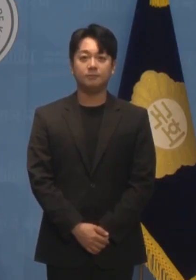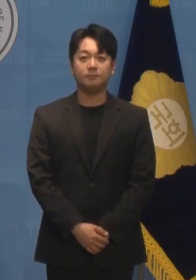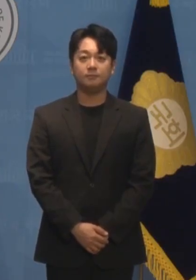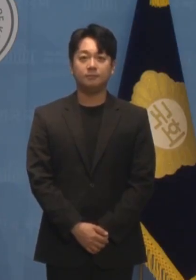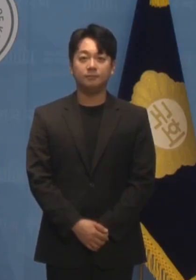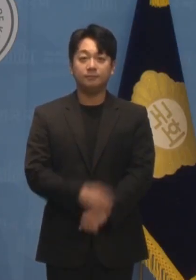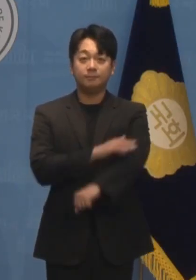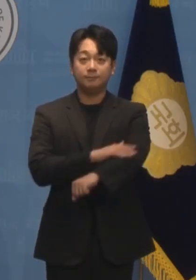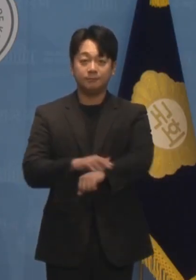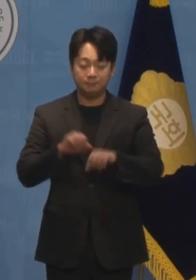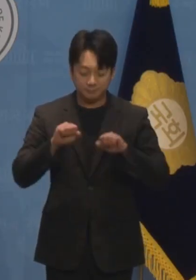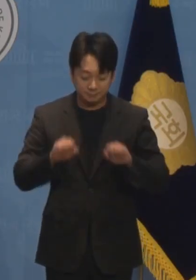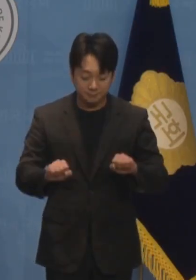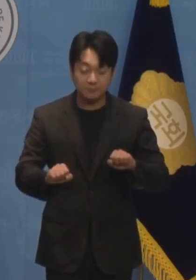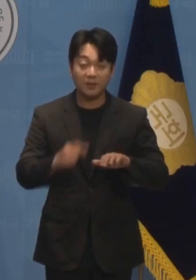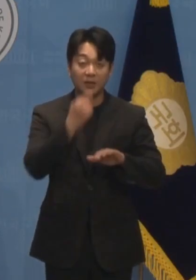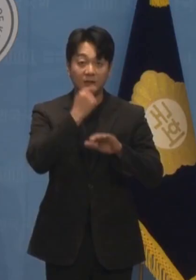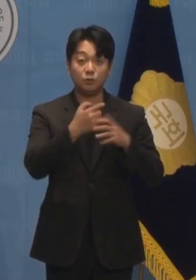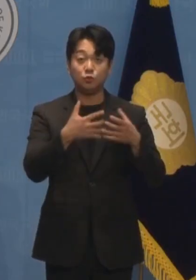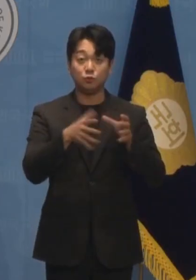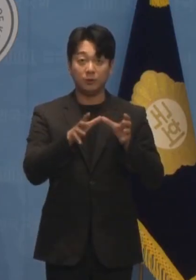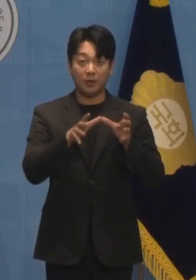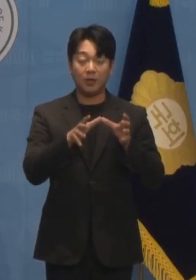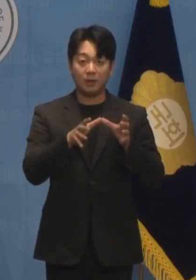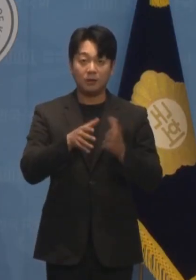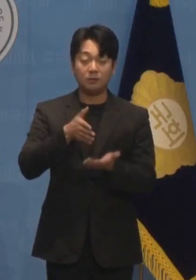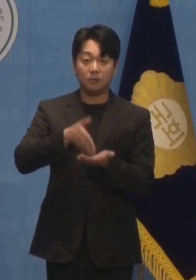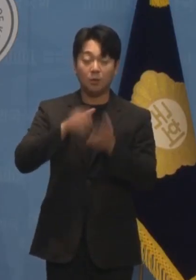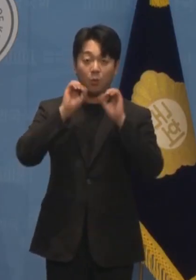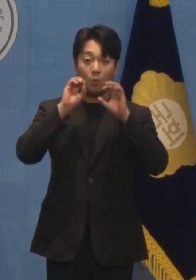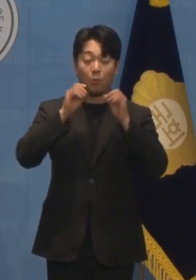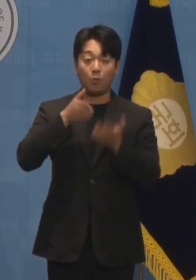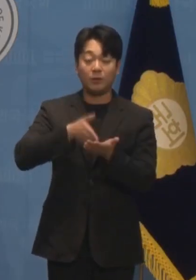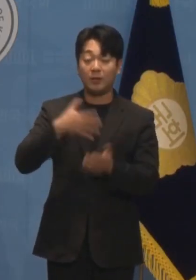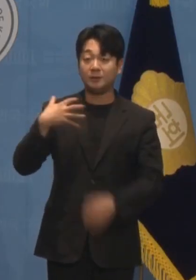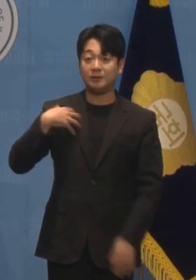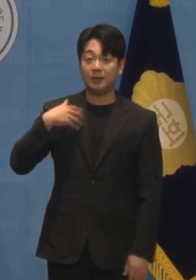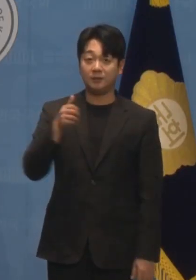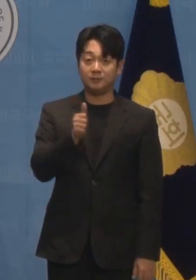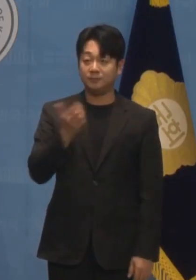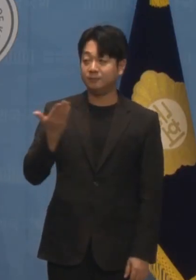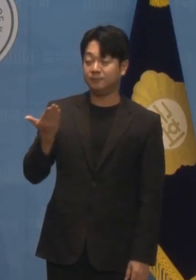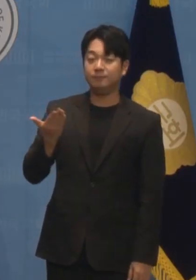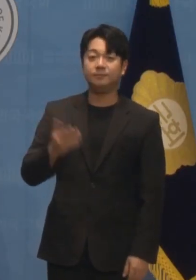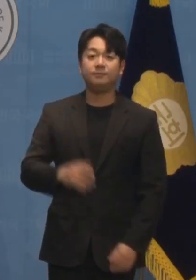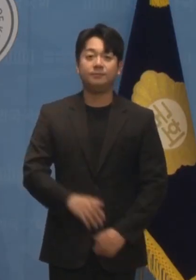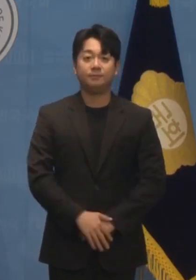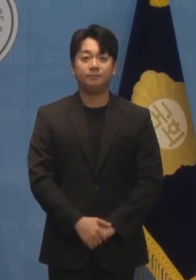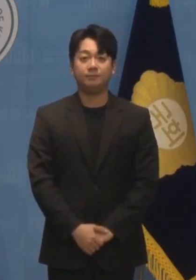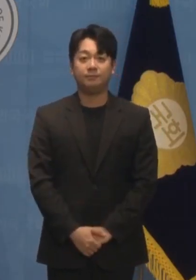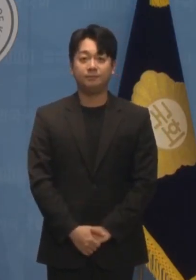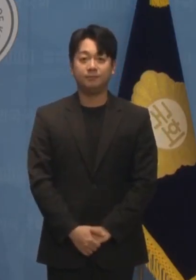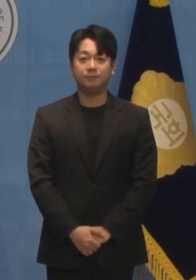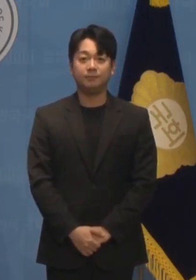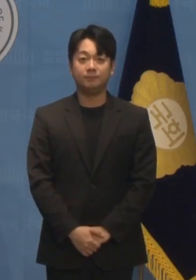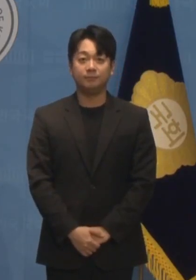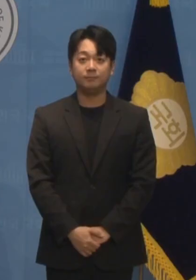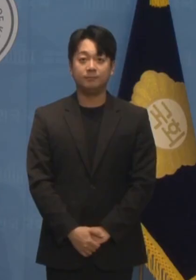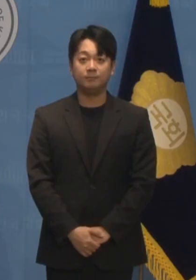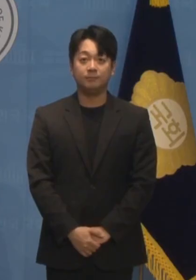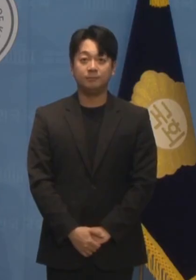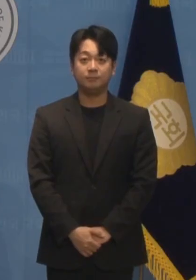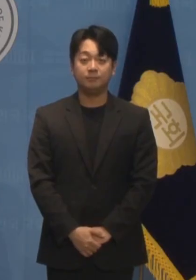예, 안녕하십니까. 저는 더불어민주당 공보단장이자 수석대변인 조승래 의원입니다. 오늘 옆에